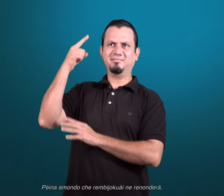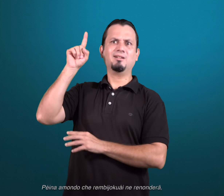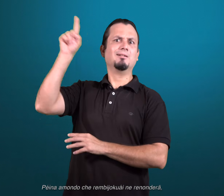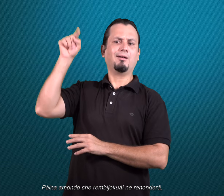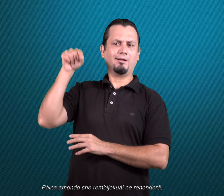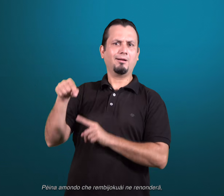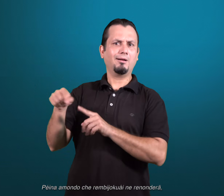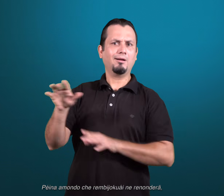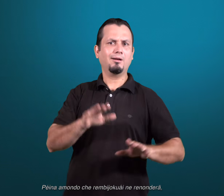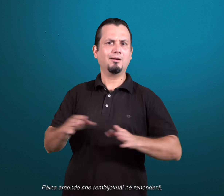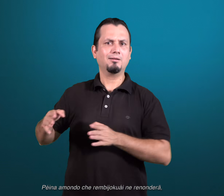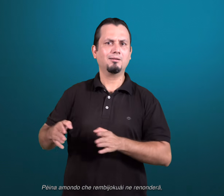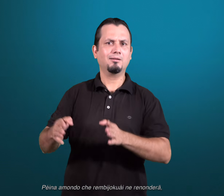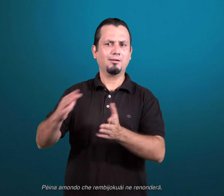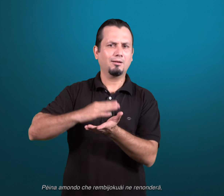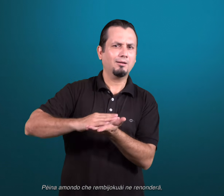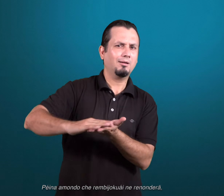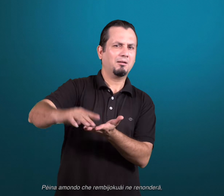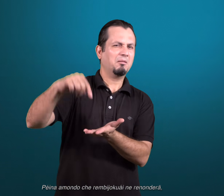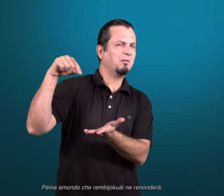Péina amondo che rembijokuái ne renonderã.